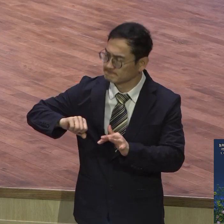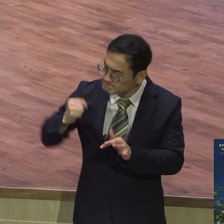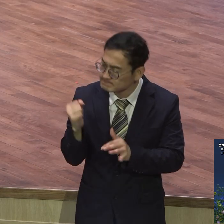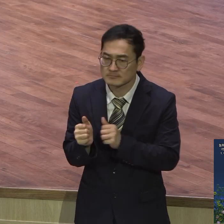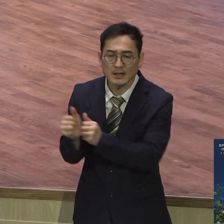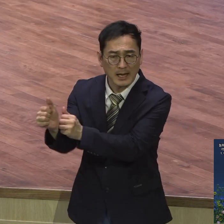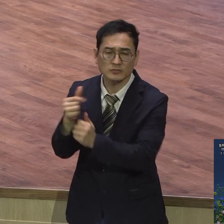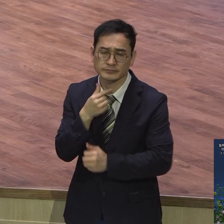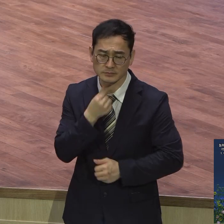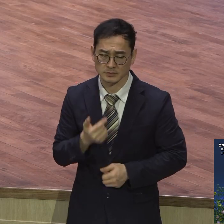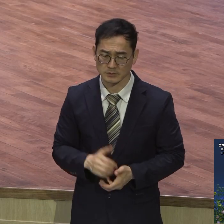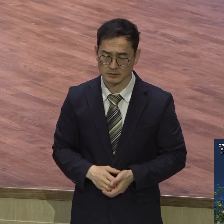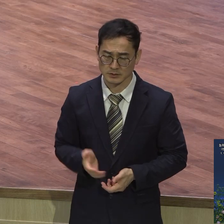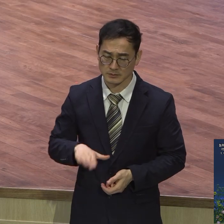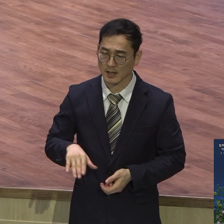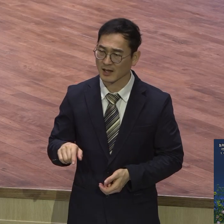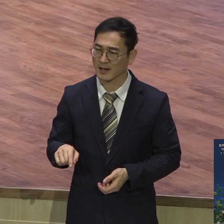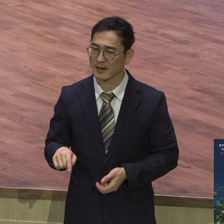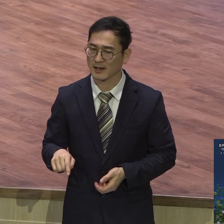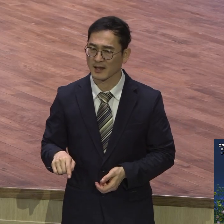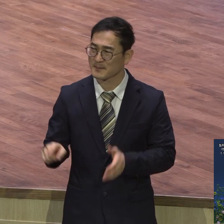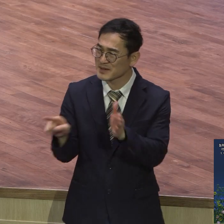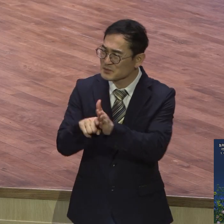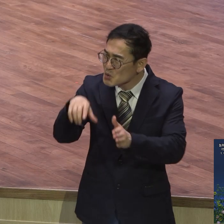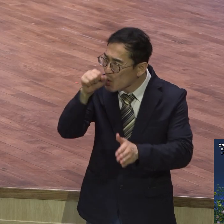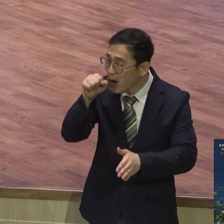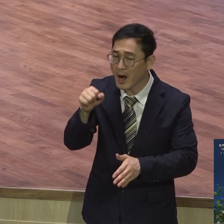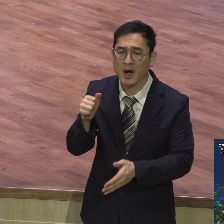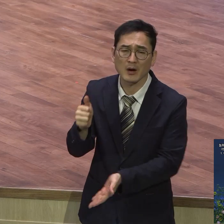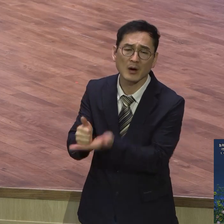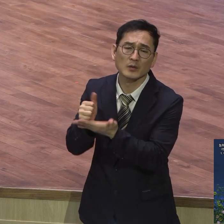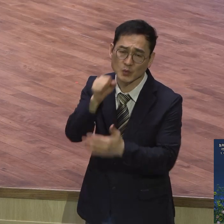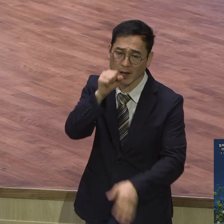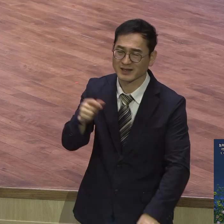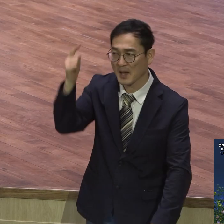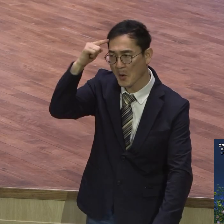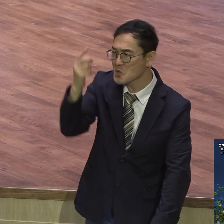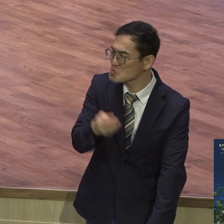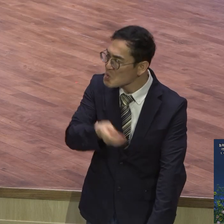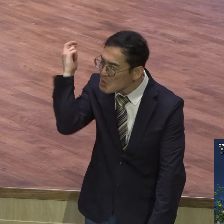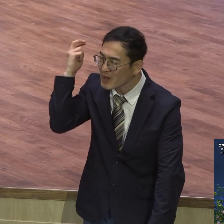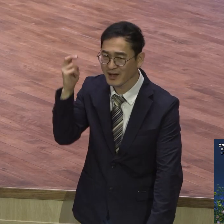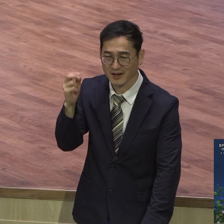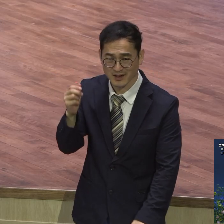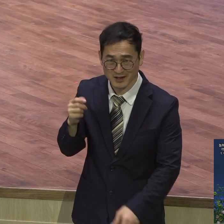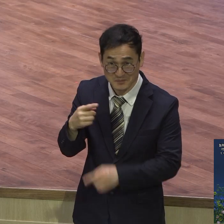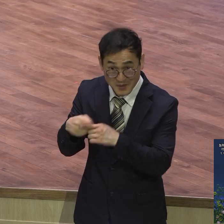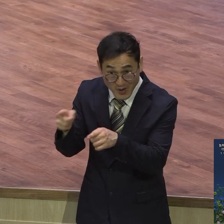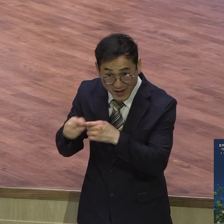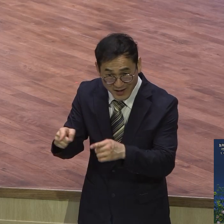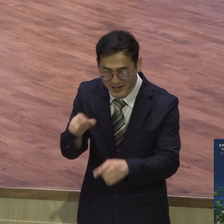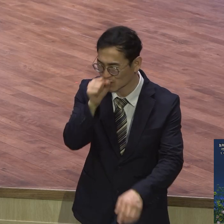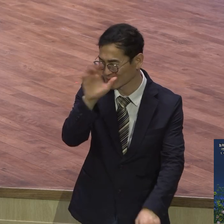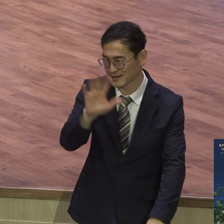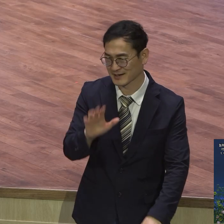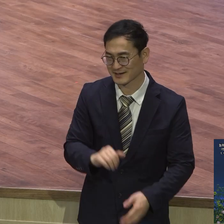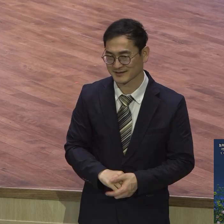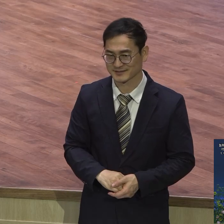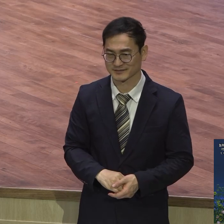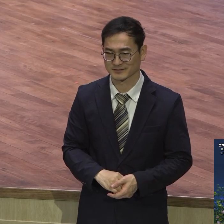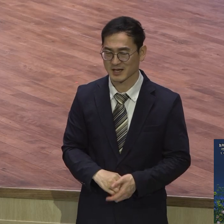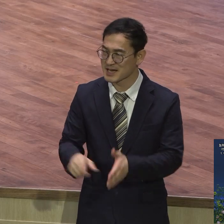머리가 참 좋아. 그건 아니에요. 참 머리 좋네. 그 말이 아니에요. 믿음이